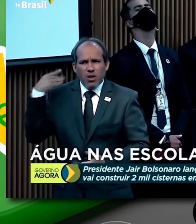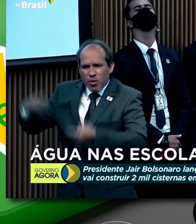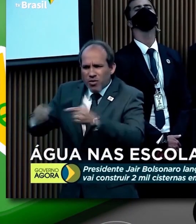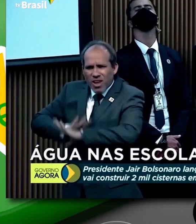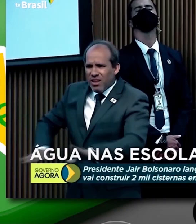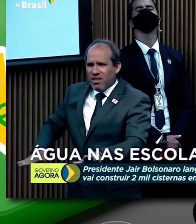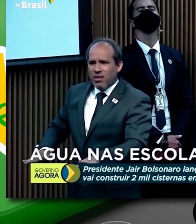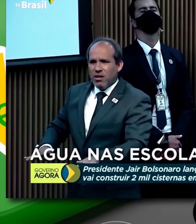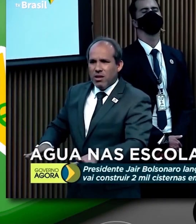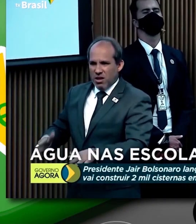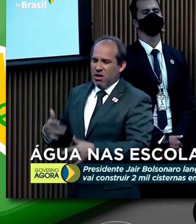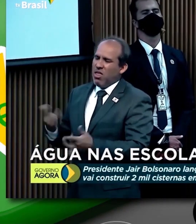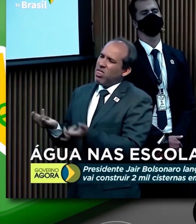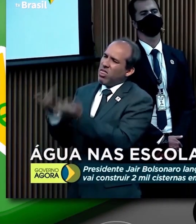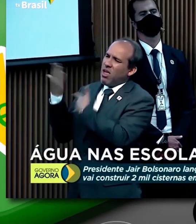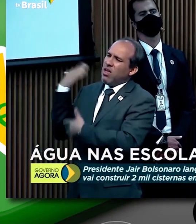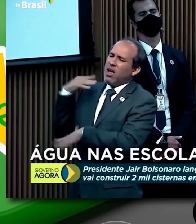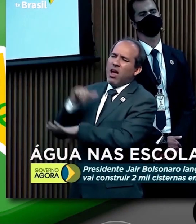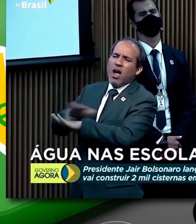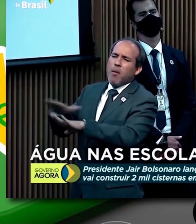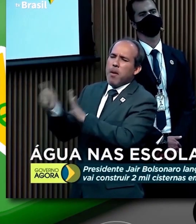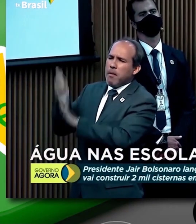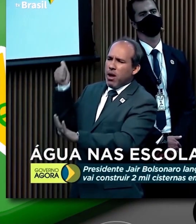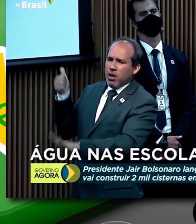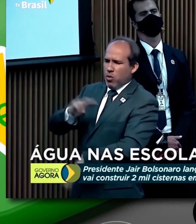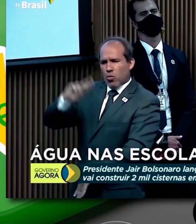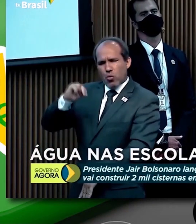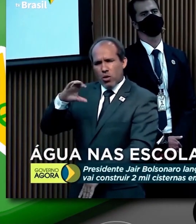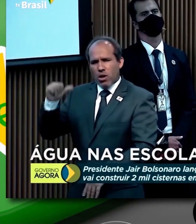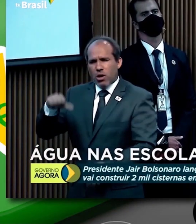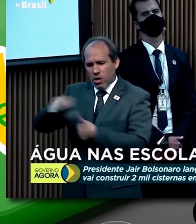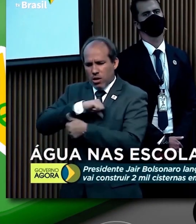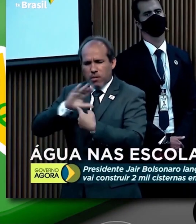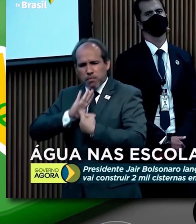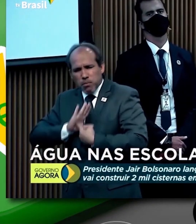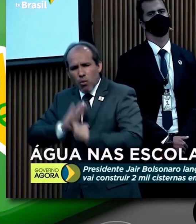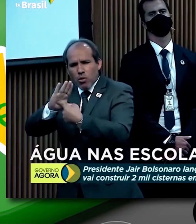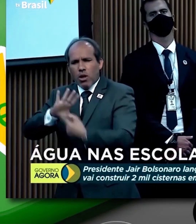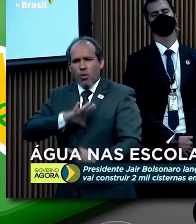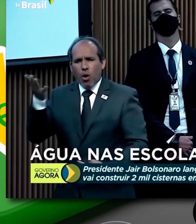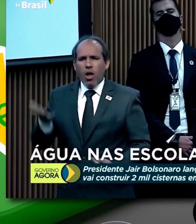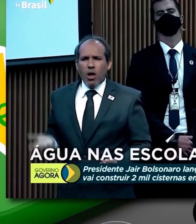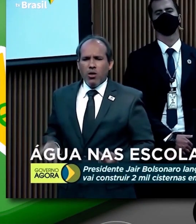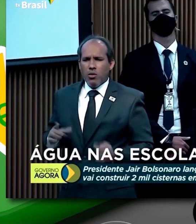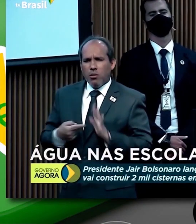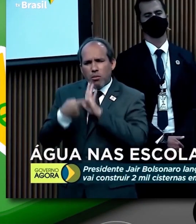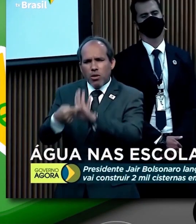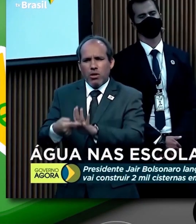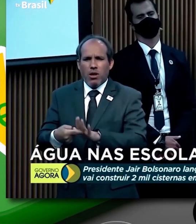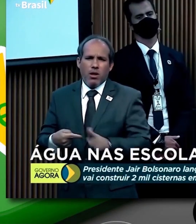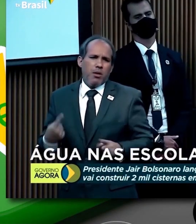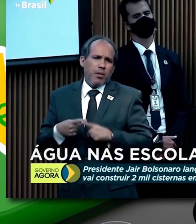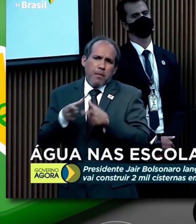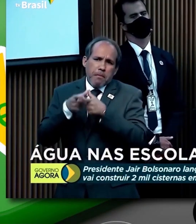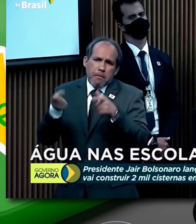é a mostrar porque afinal de contas e para muita gente ainda né especial a